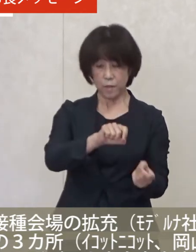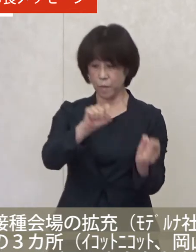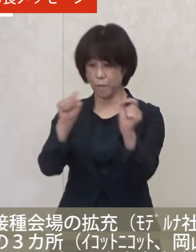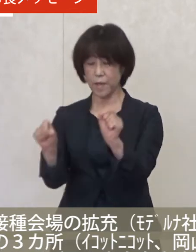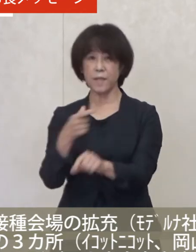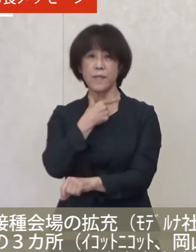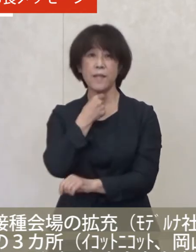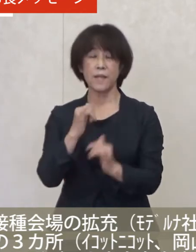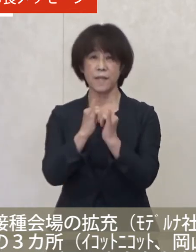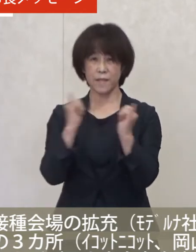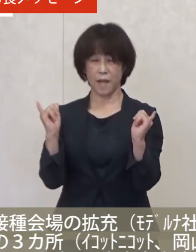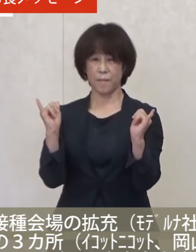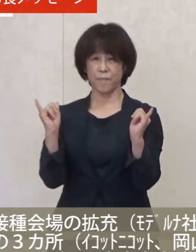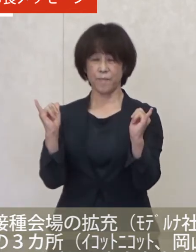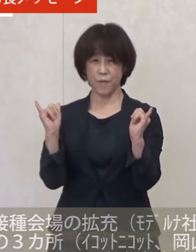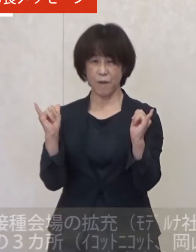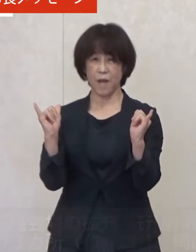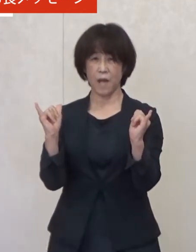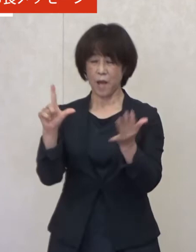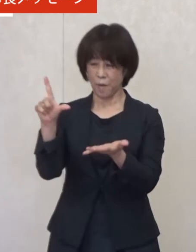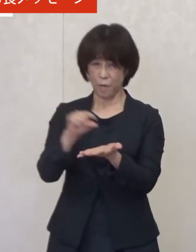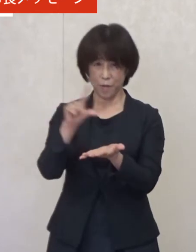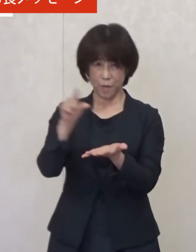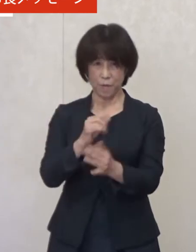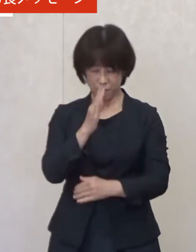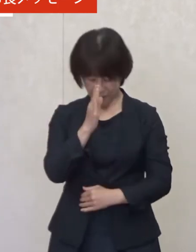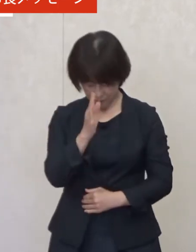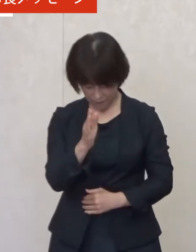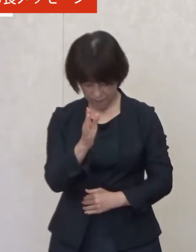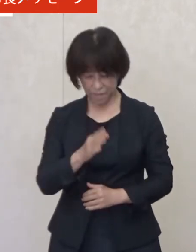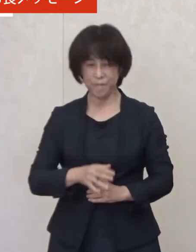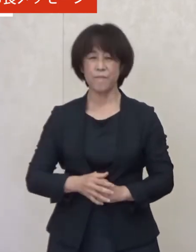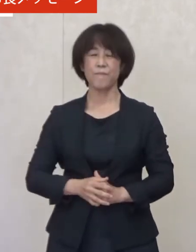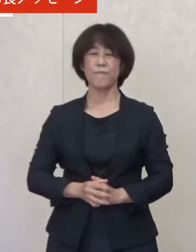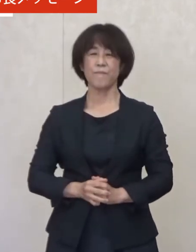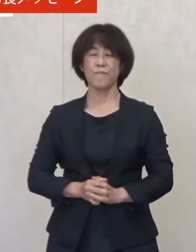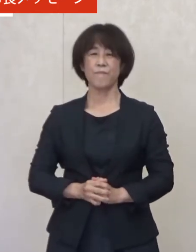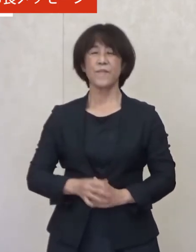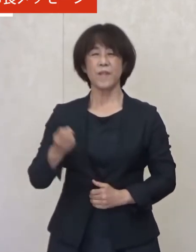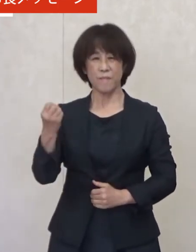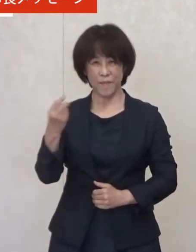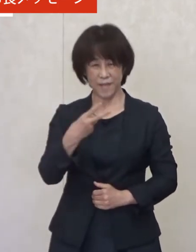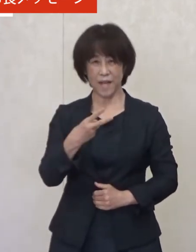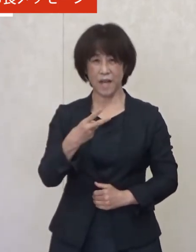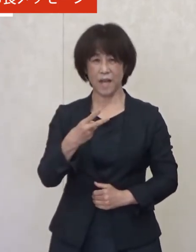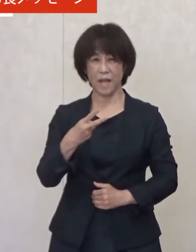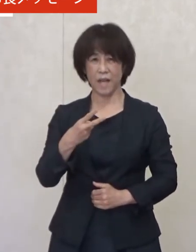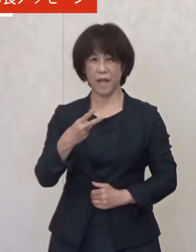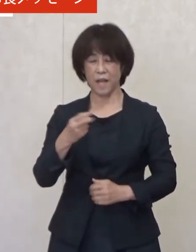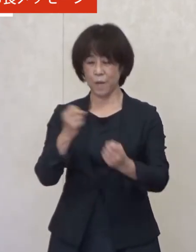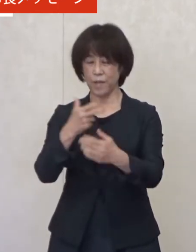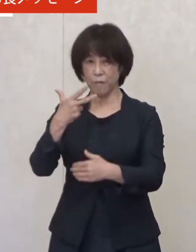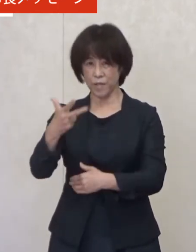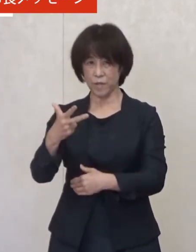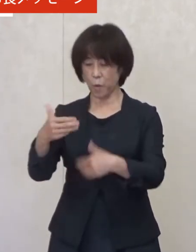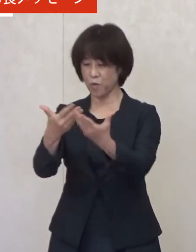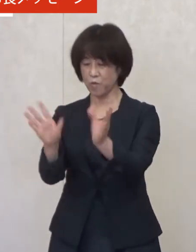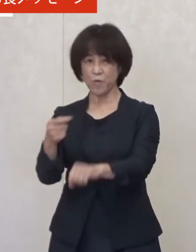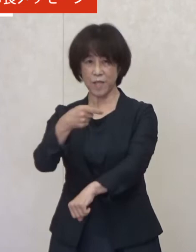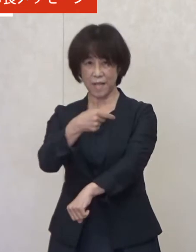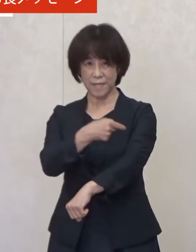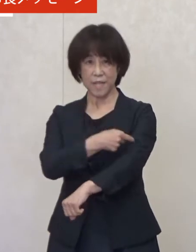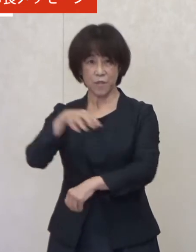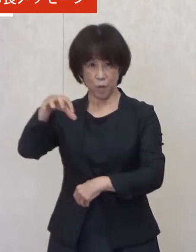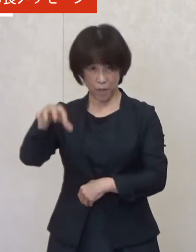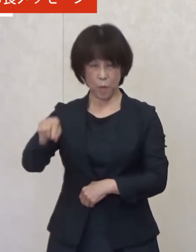前倒ししたい方はご検討をいただければと思います。また市の集団接種会場で入試